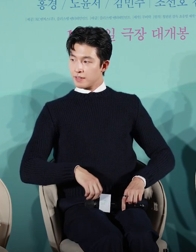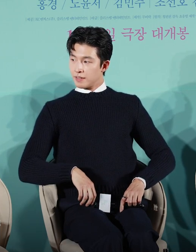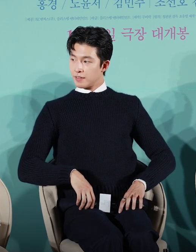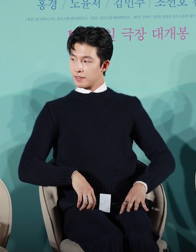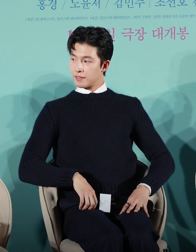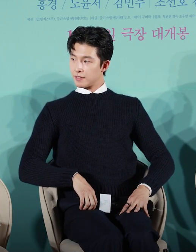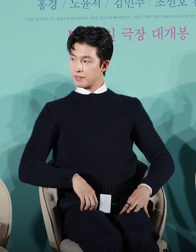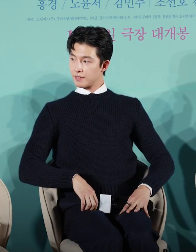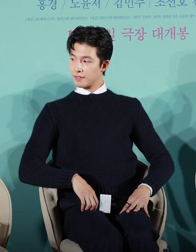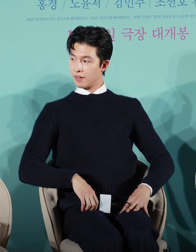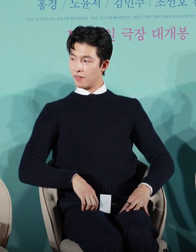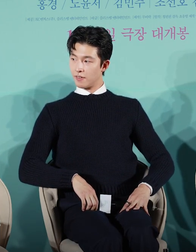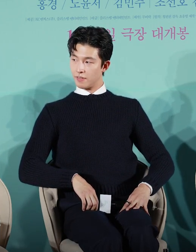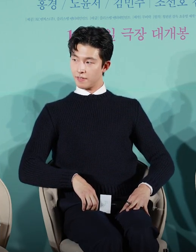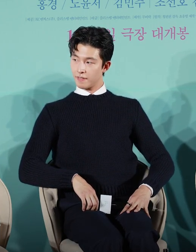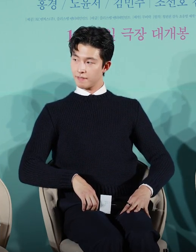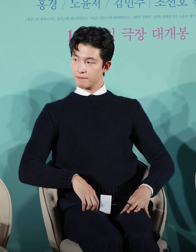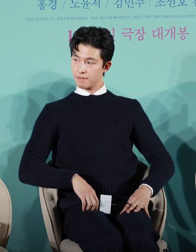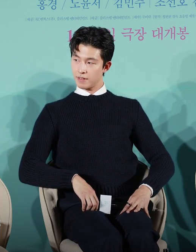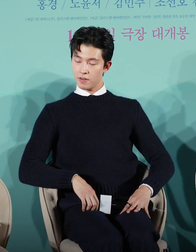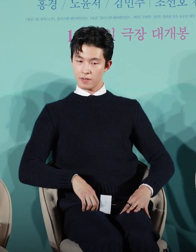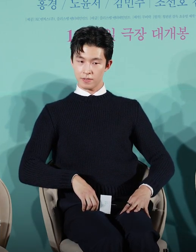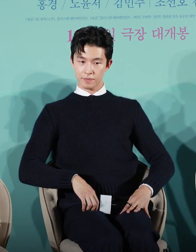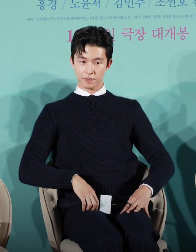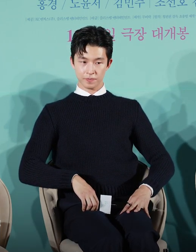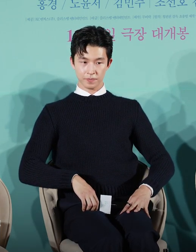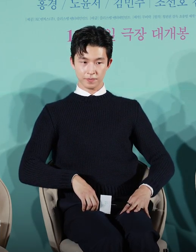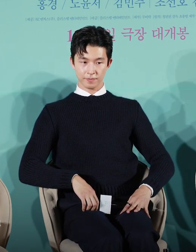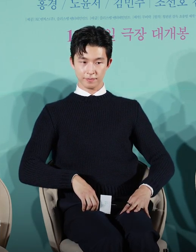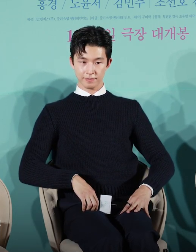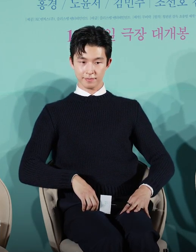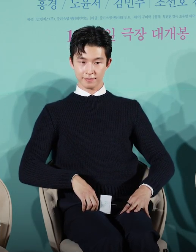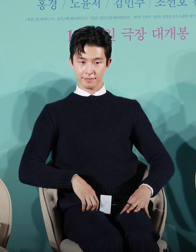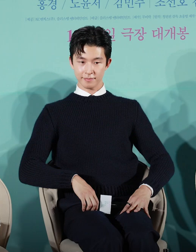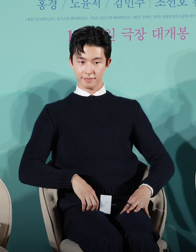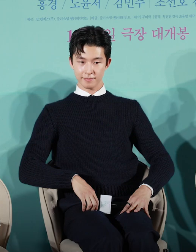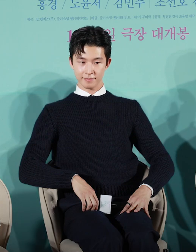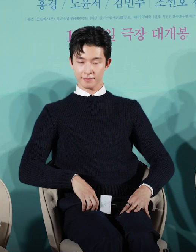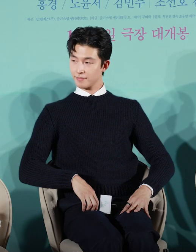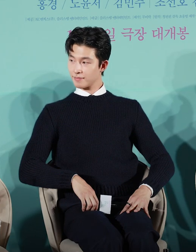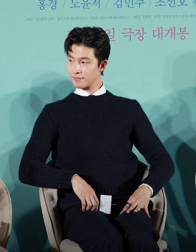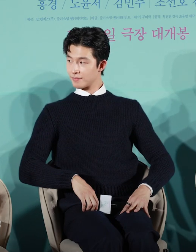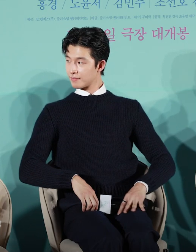지금 가장 떠오르는 수어가 있다면 먼저 하나씩 좀 부탁을 드려볼까요? 우리 윤서씨